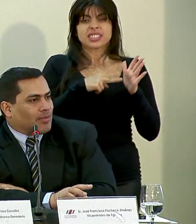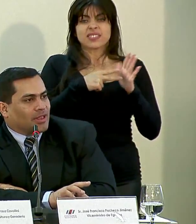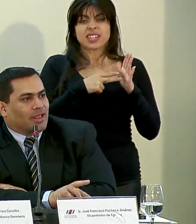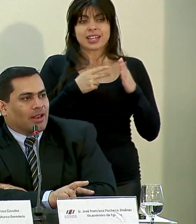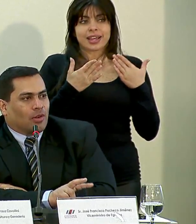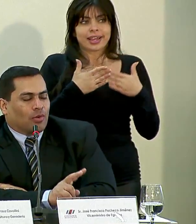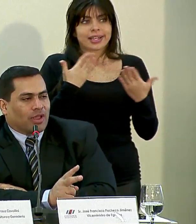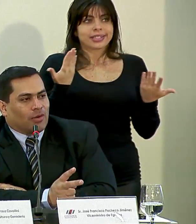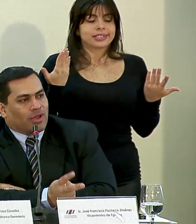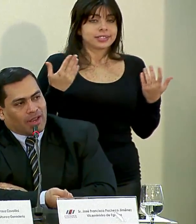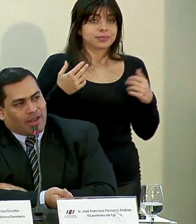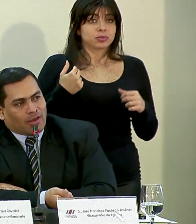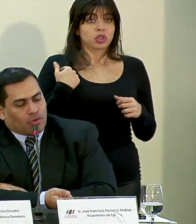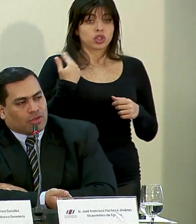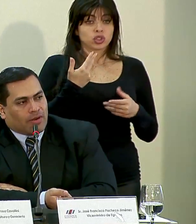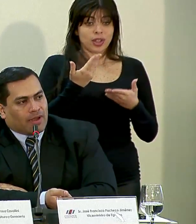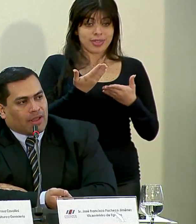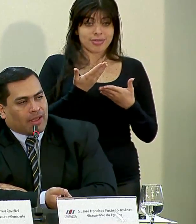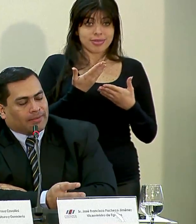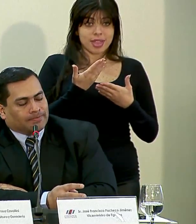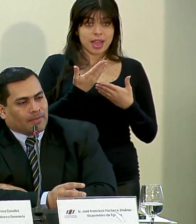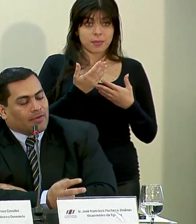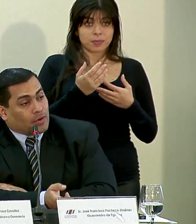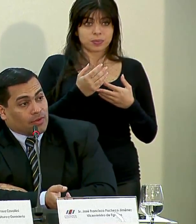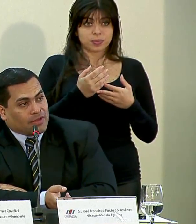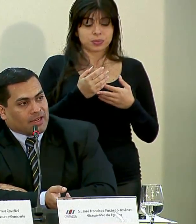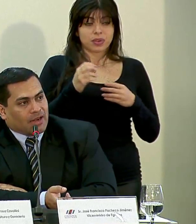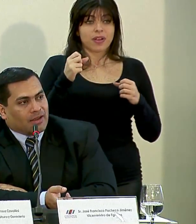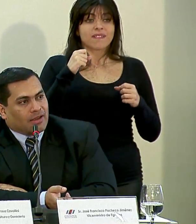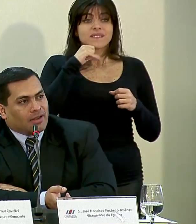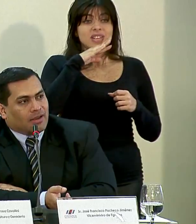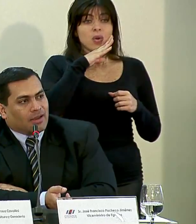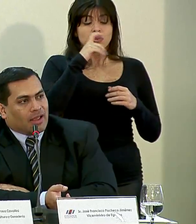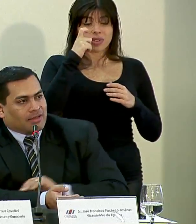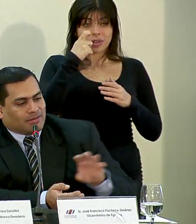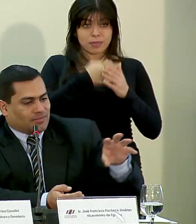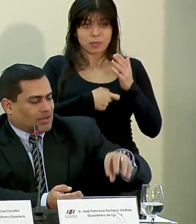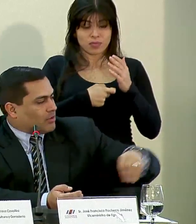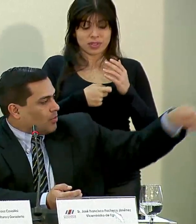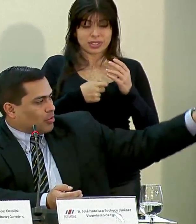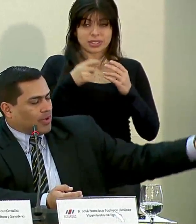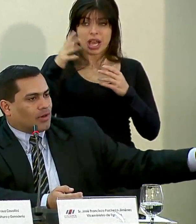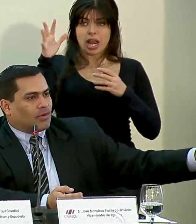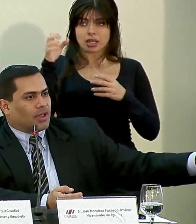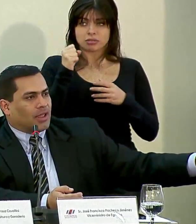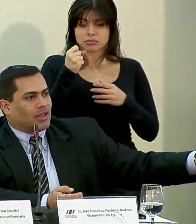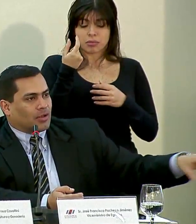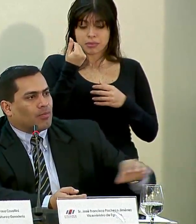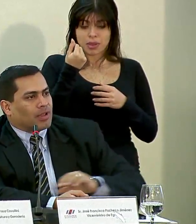que prácticamente lo que nos genere contra fraude fiscal es como